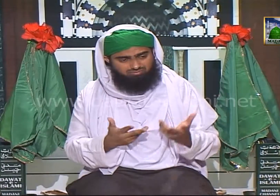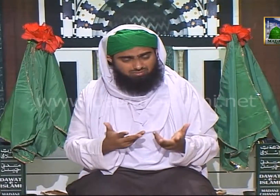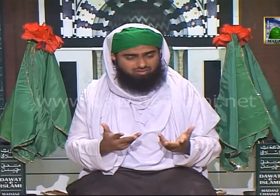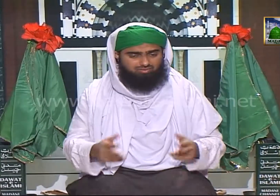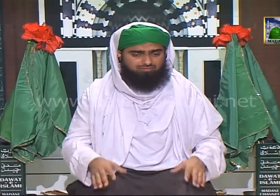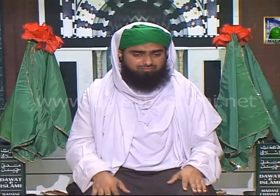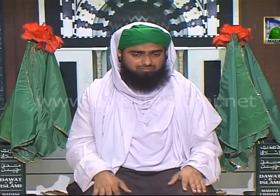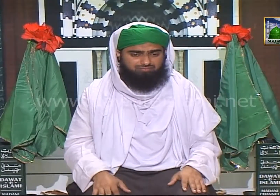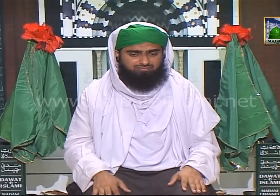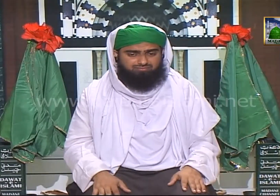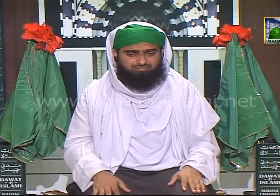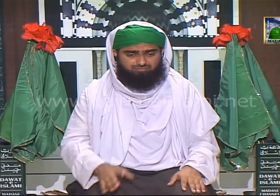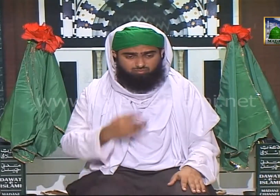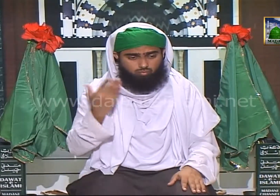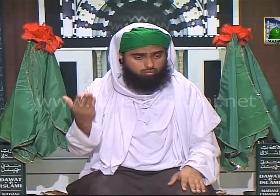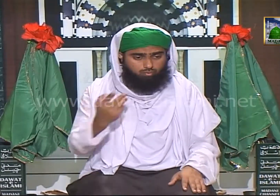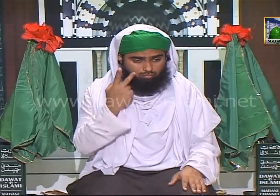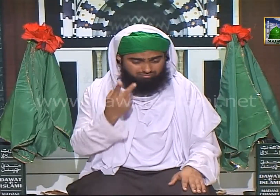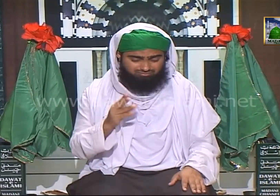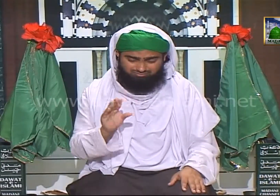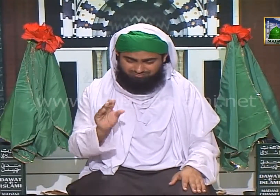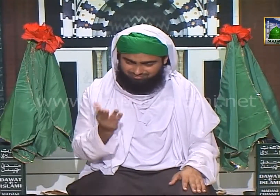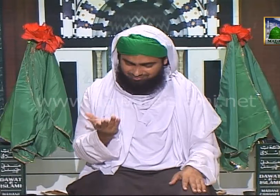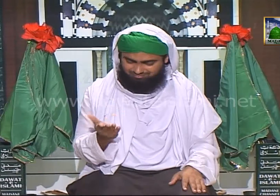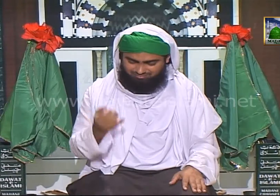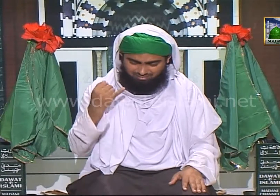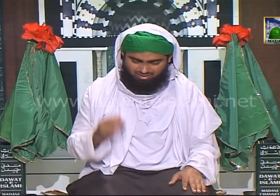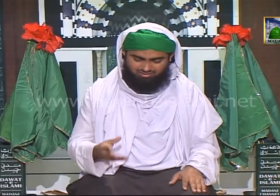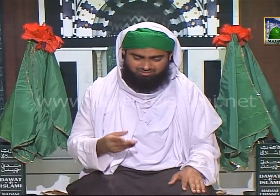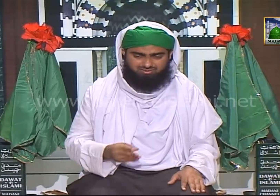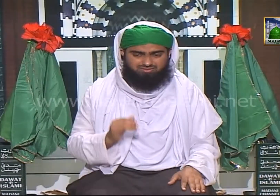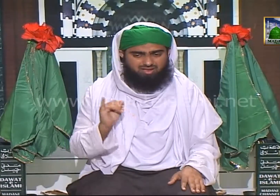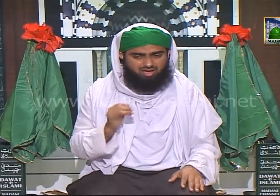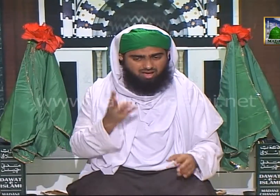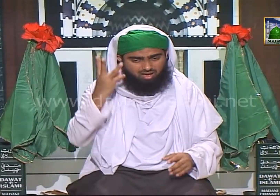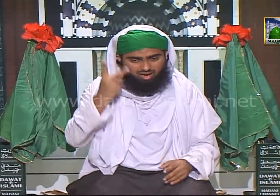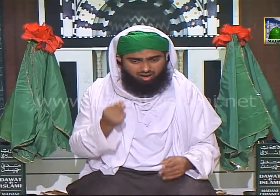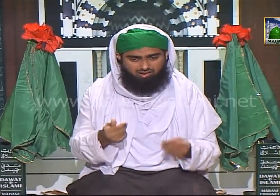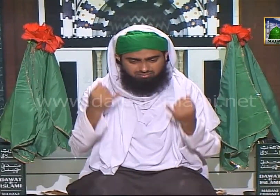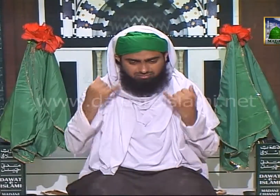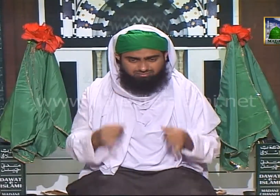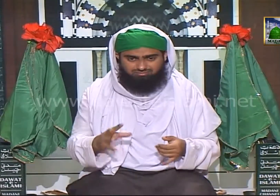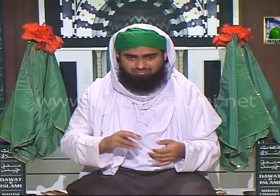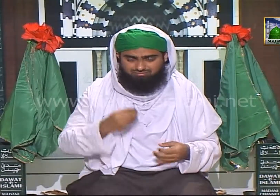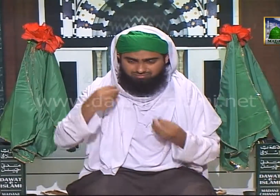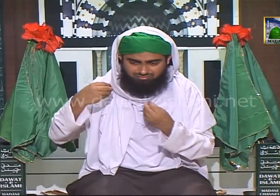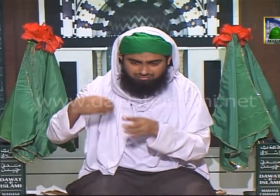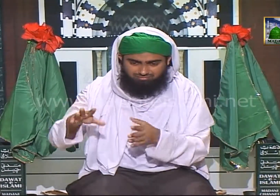اس نے دیکھا اور دیکھ کر چھوڑ دیا کہ شاید رنگ کچا ہے, تو آپ نہیں بولے رنگ کچا تھا, تو بلا کر کہہ دے رنگ پکا تو یار گھاس پھنس جائے گا, تگڑا گھاس